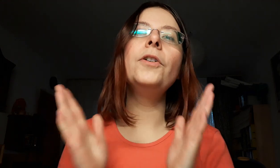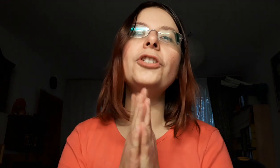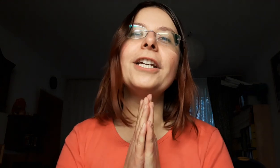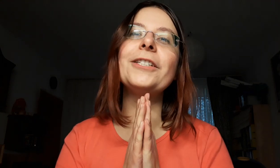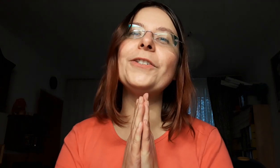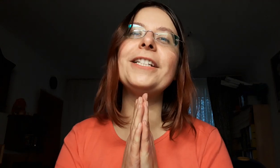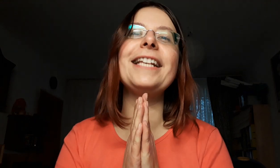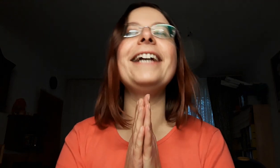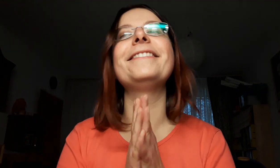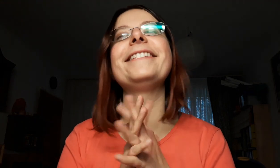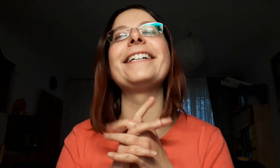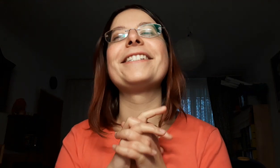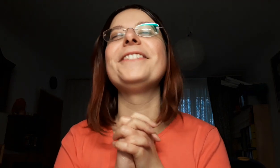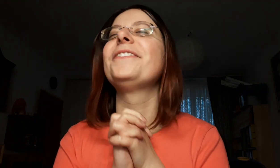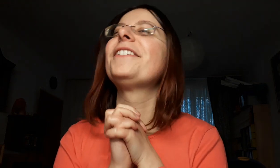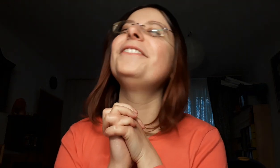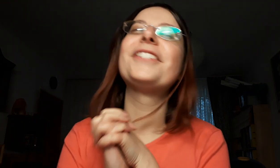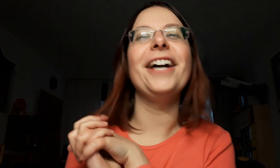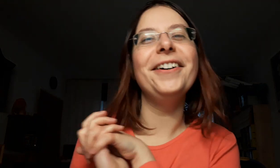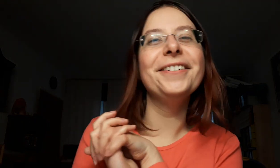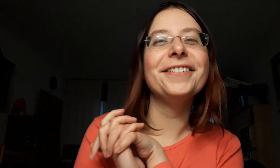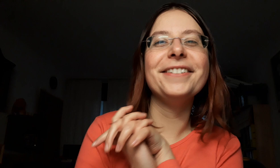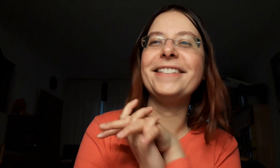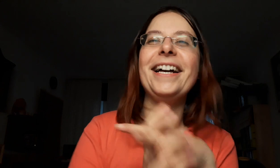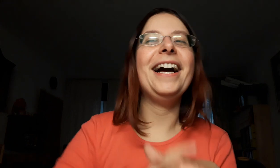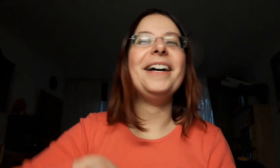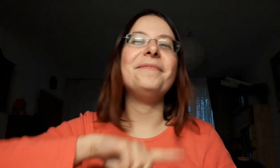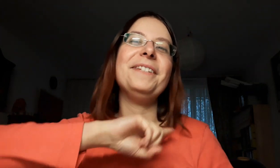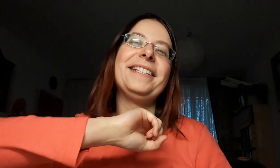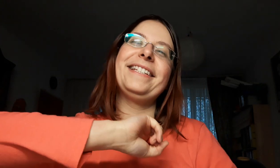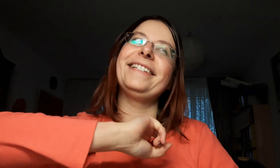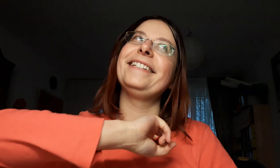Wünsche euch eine schöne Zeit und Dankeschön fürs Zuschauen. Und bis